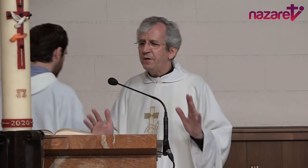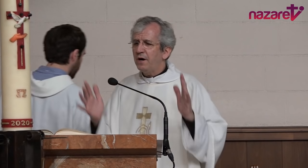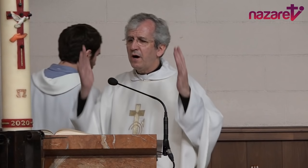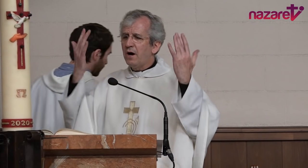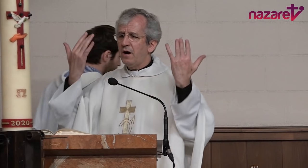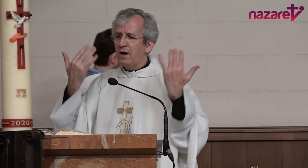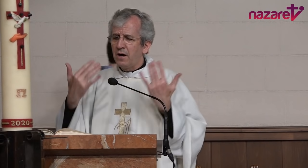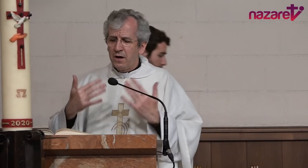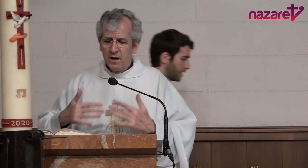Aleluya,